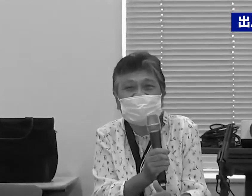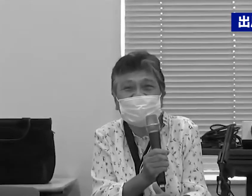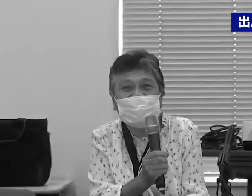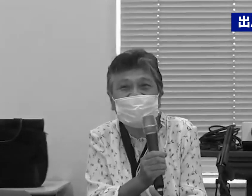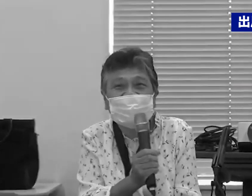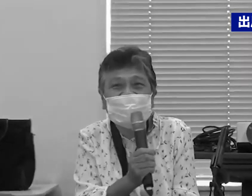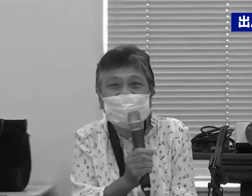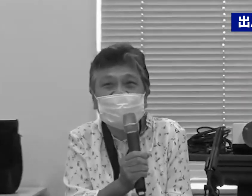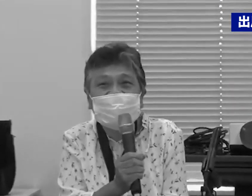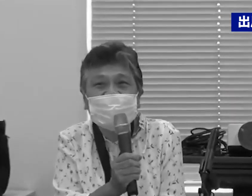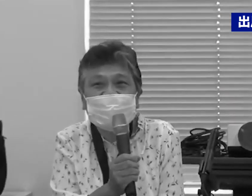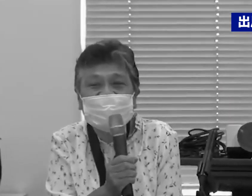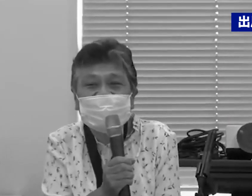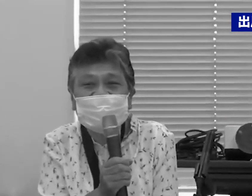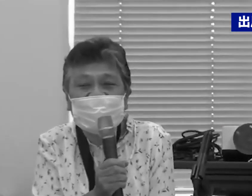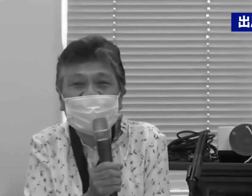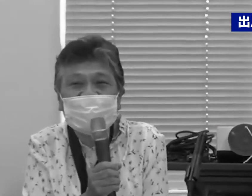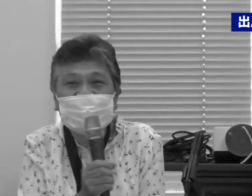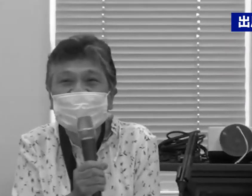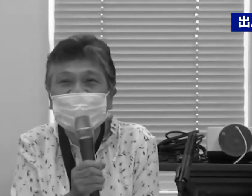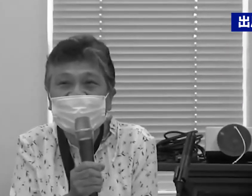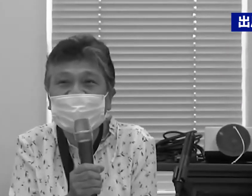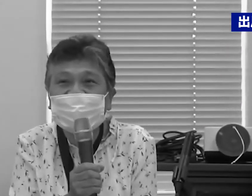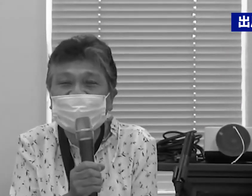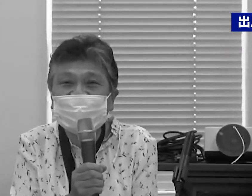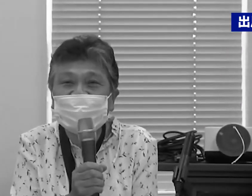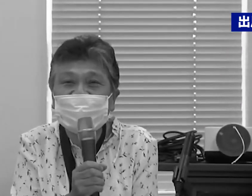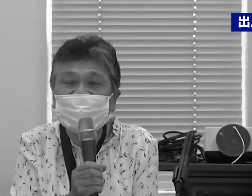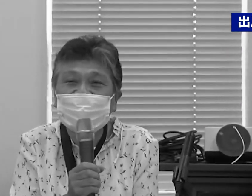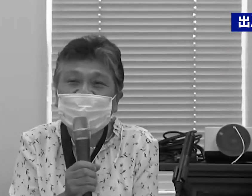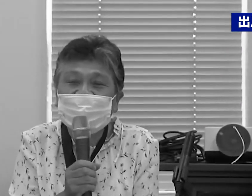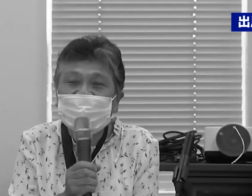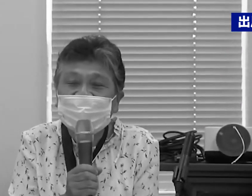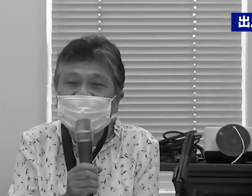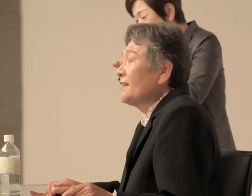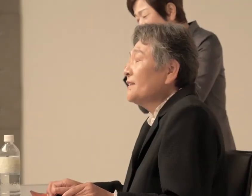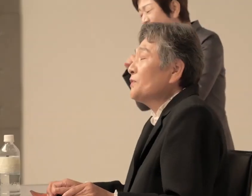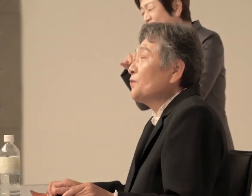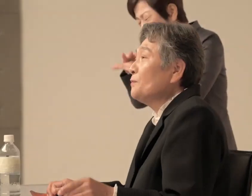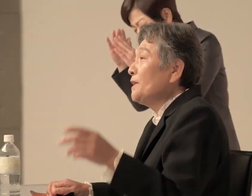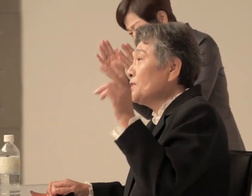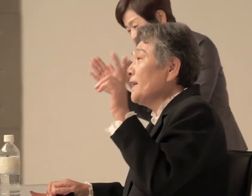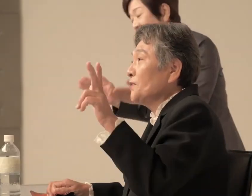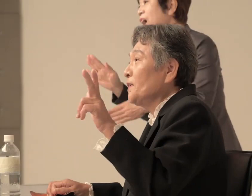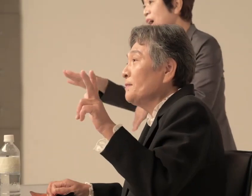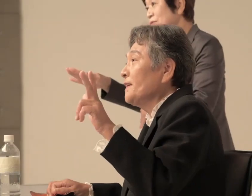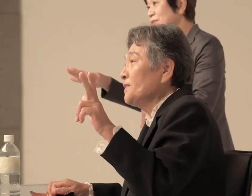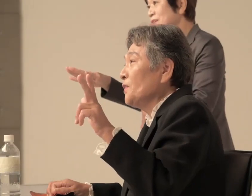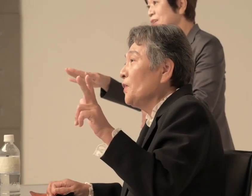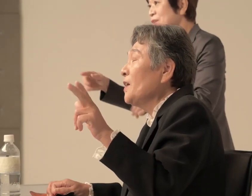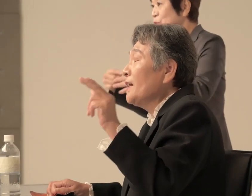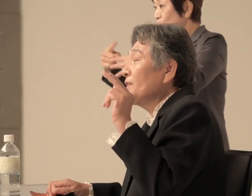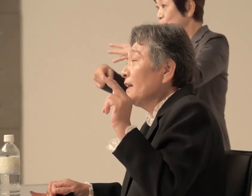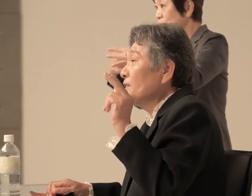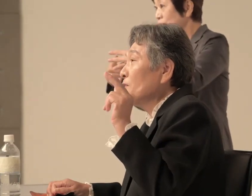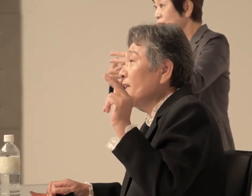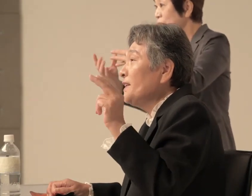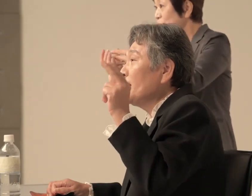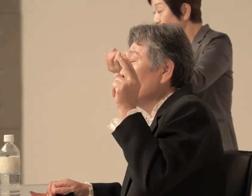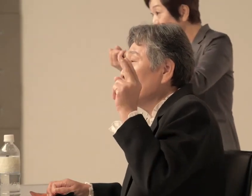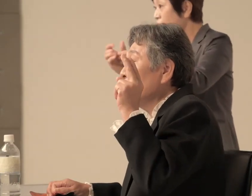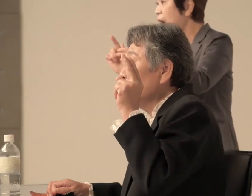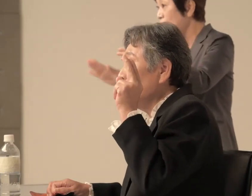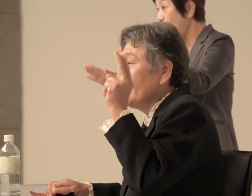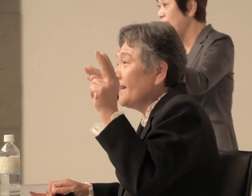勇気があるんですそしてあの愛の溢れる方なんですその水が揃えばですよあの